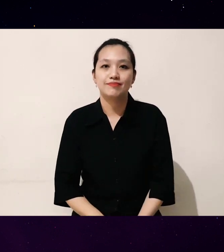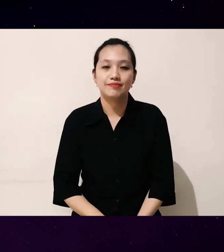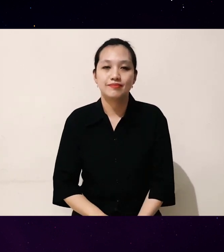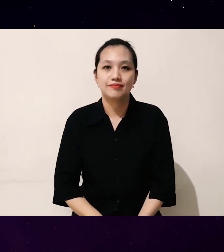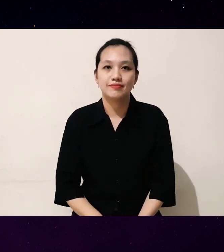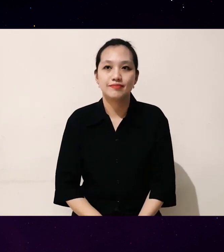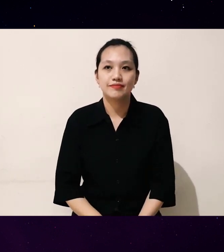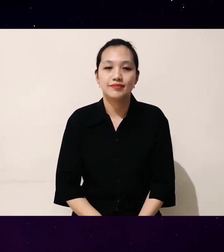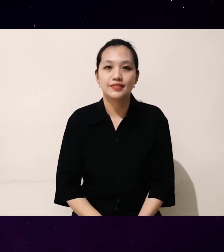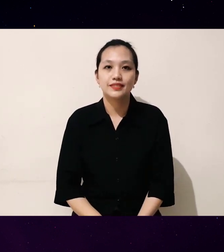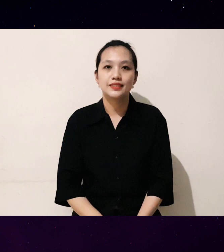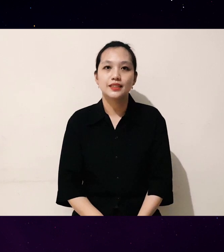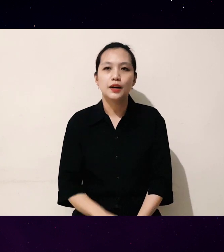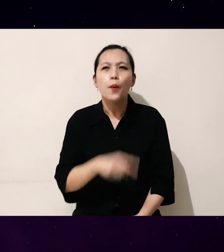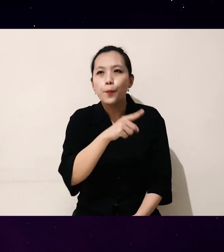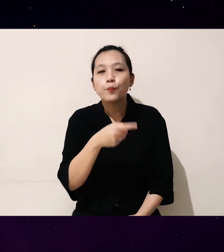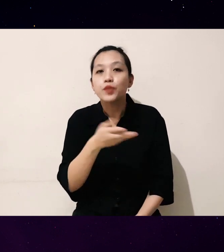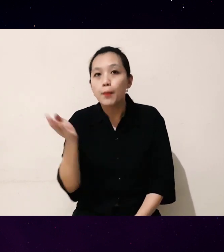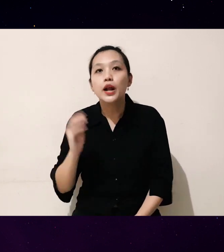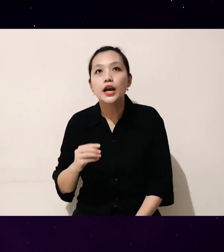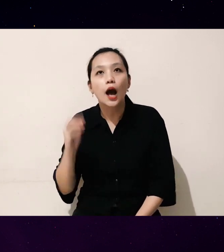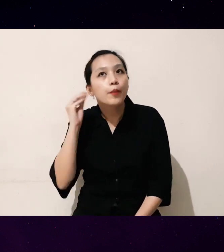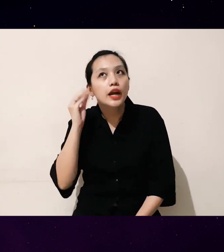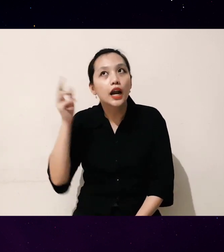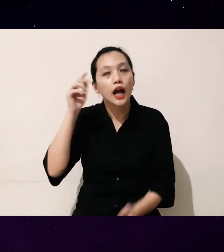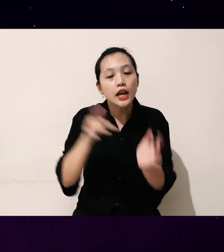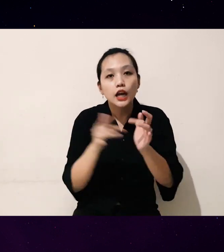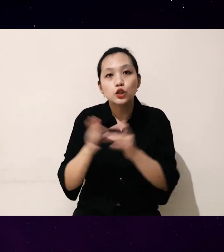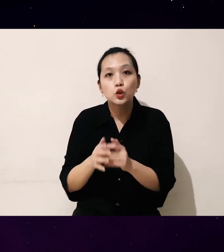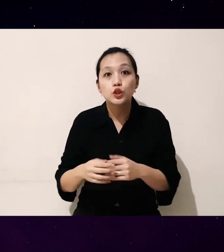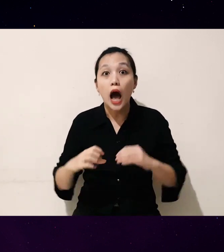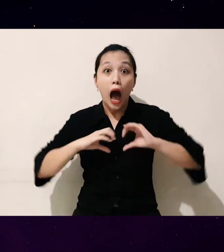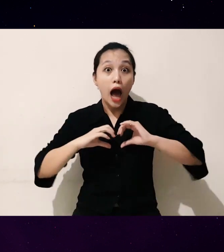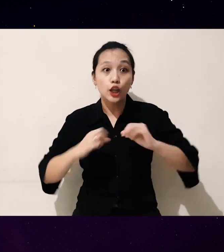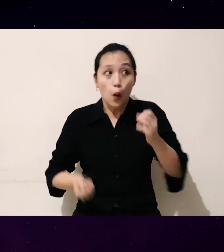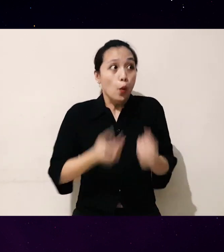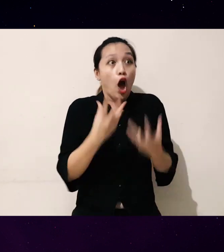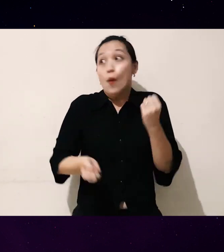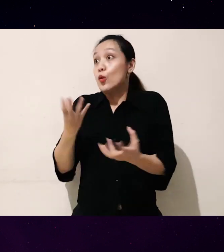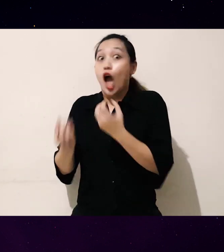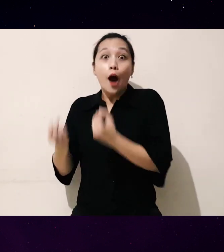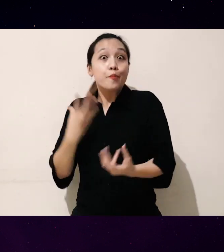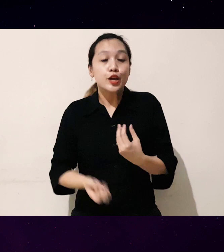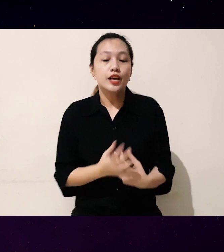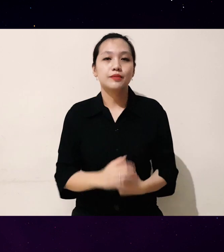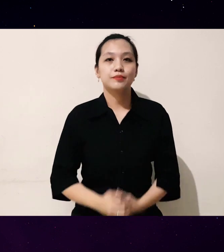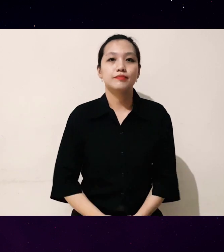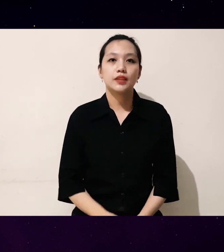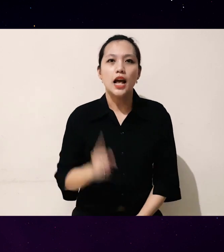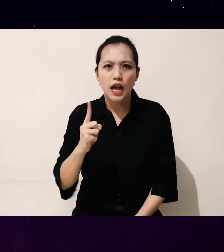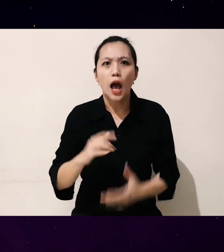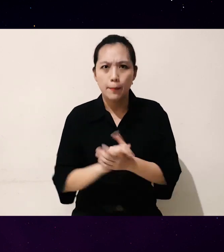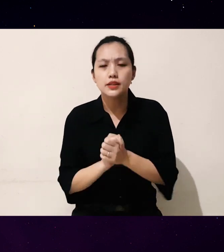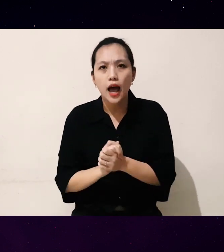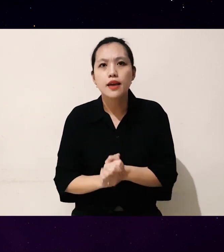Emmaus. Dan saat mereka berjalan dengan Yesus, mendengarkan Yesus, hati mereka menjadi berkobar-kobar. Saya tahu satu hal yang